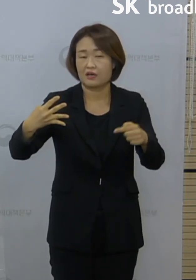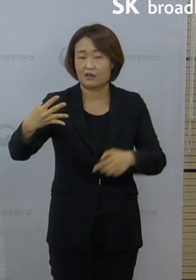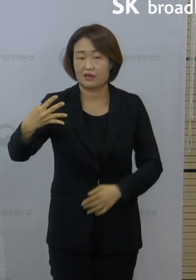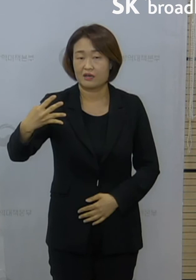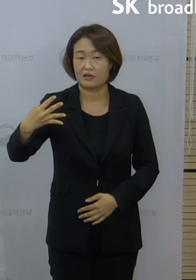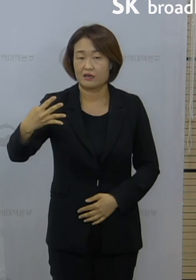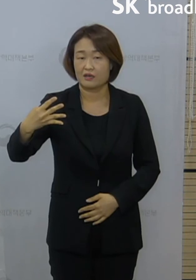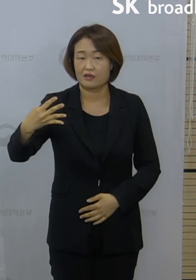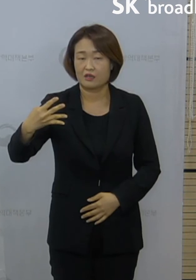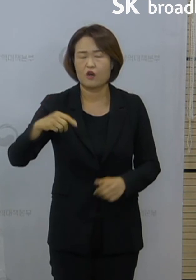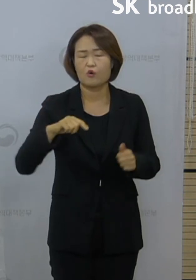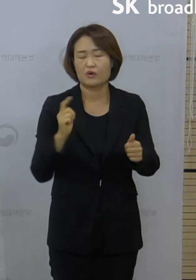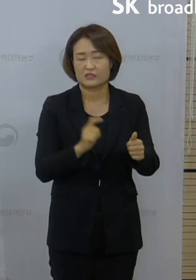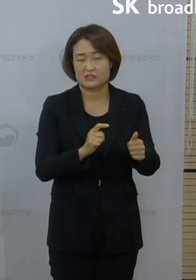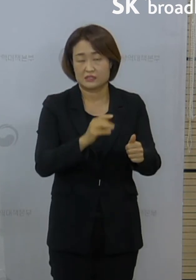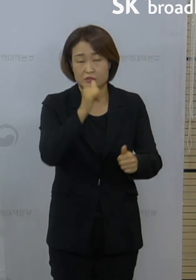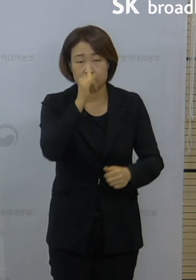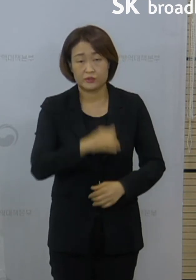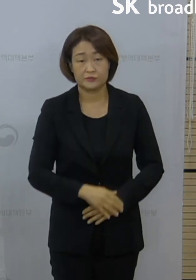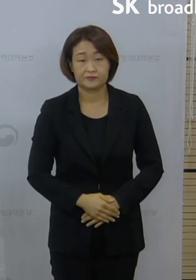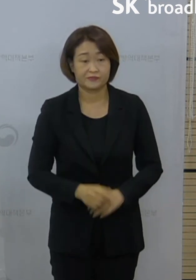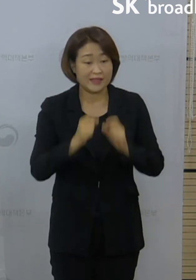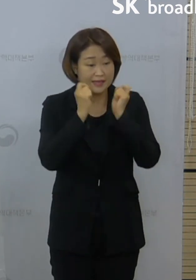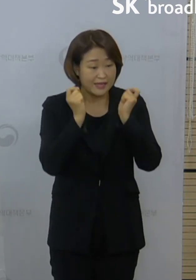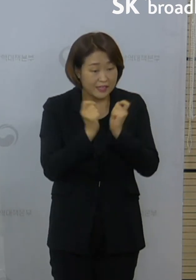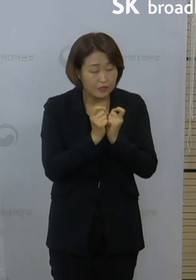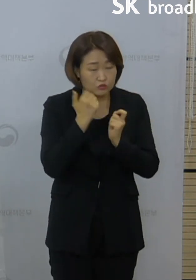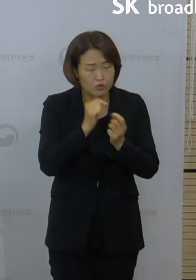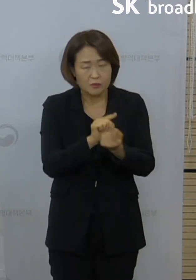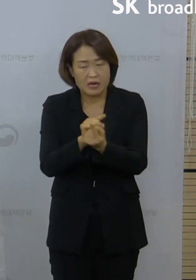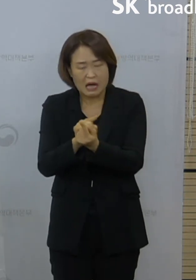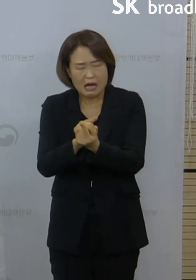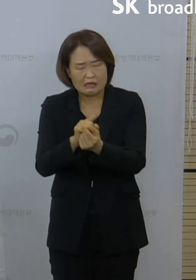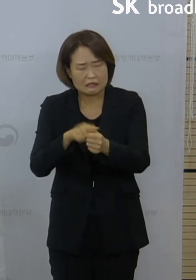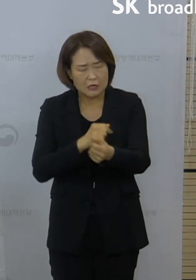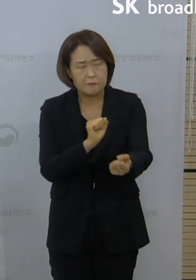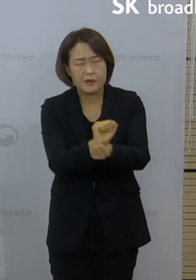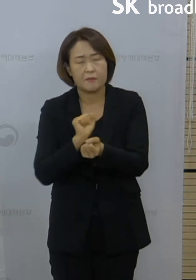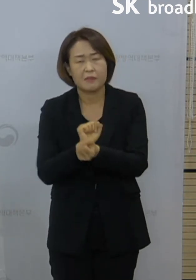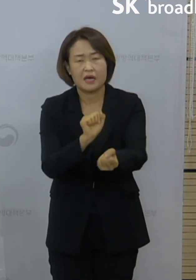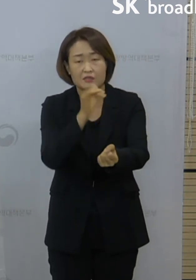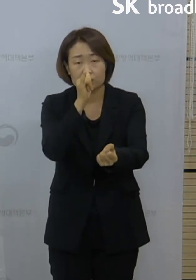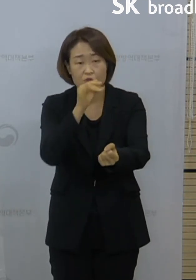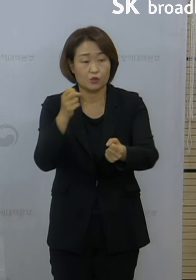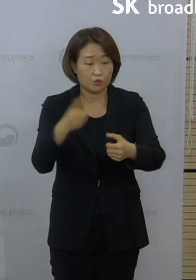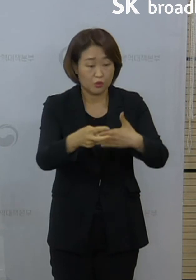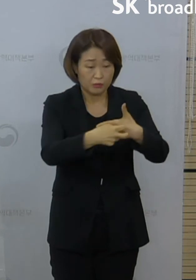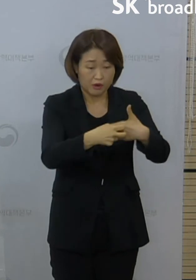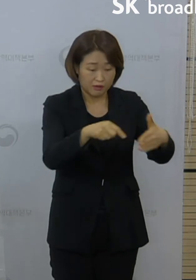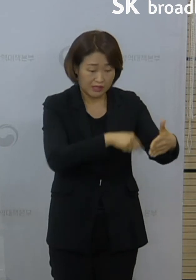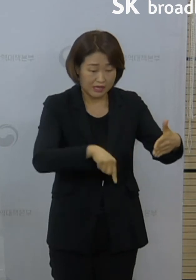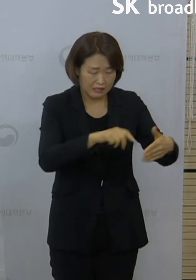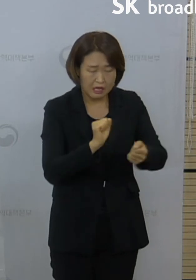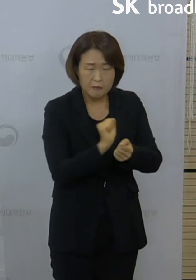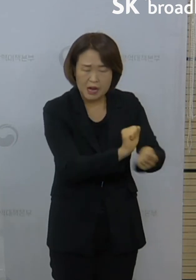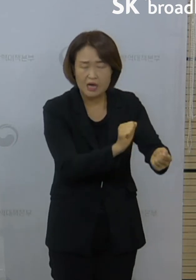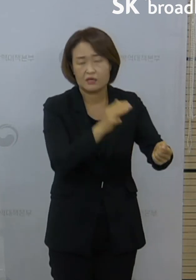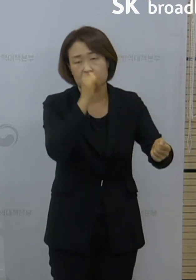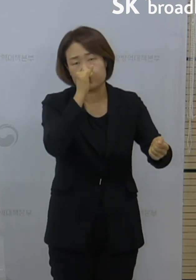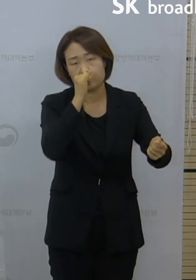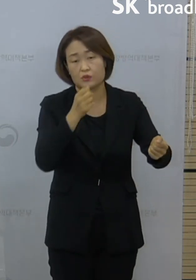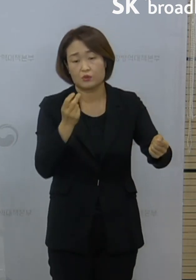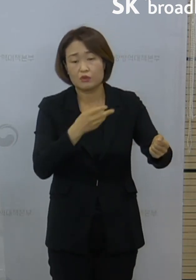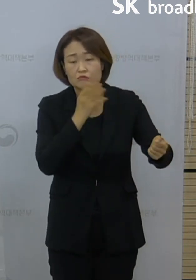있습니다 개인간 접촉에 의한 가면 병원 유양 시설 등 감염 취약 시설